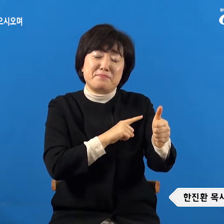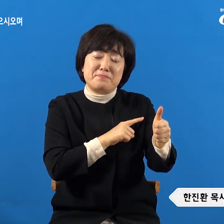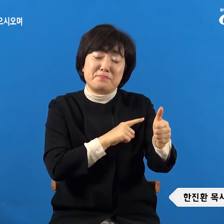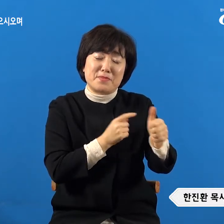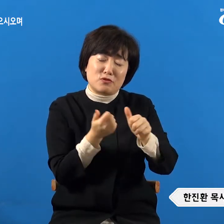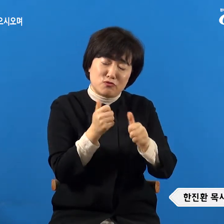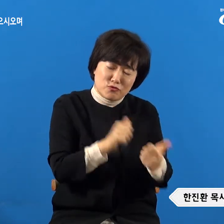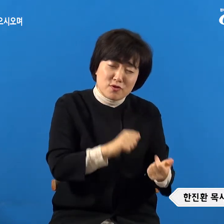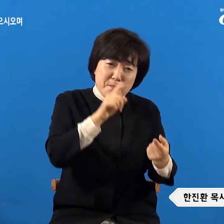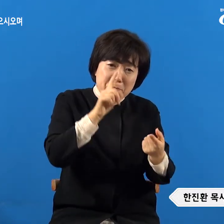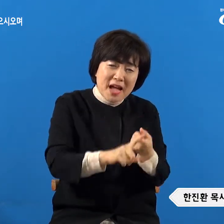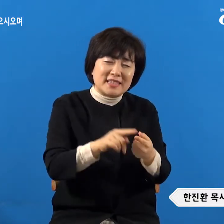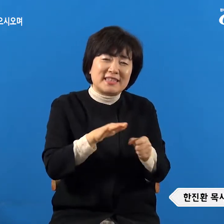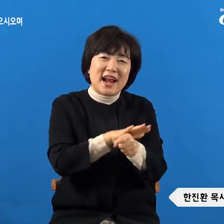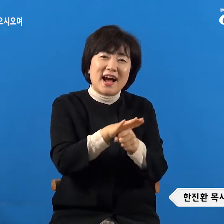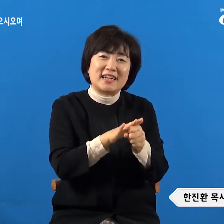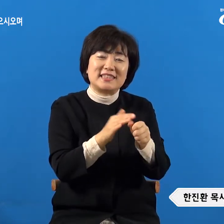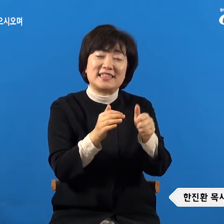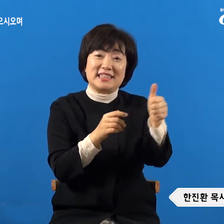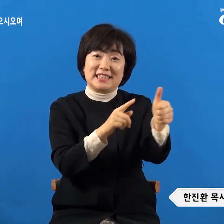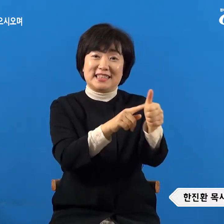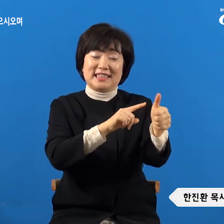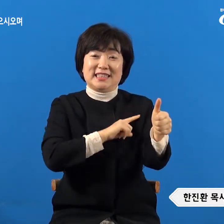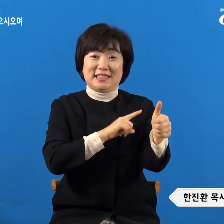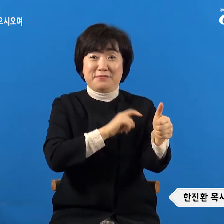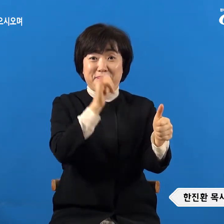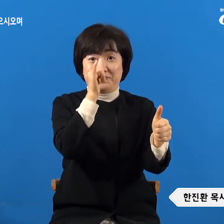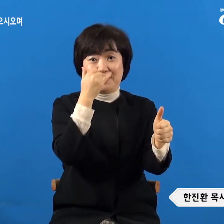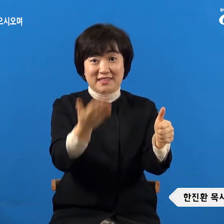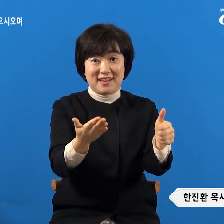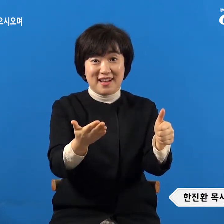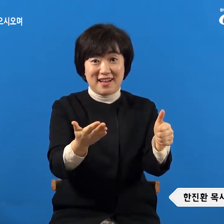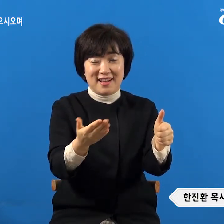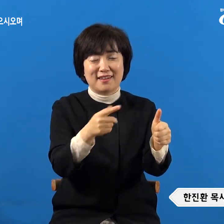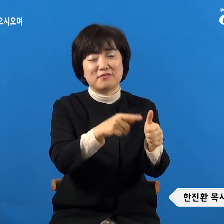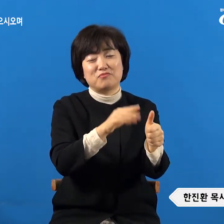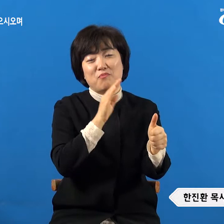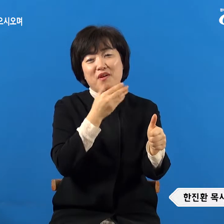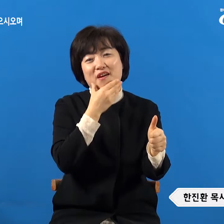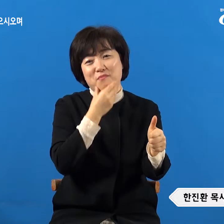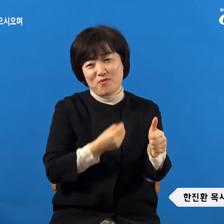사람이야말로 세상에서 가장 행복한 사나이일 것입니다.